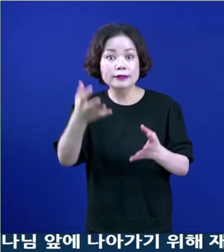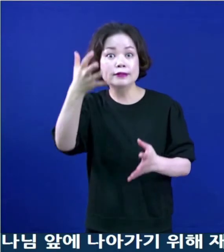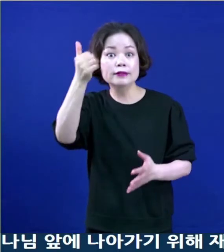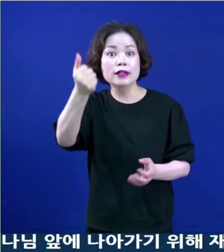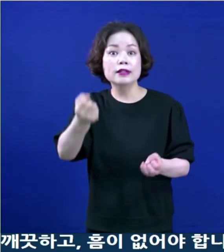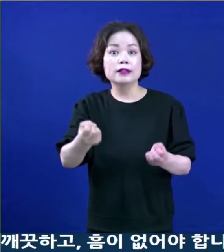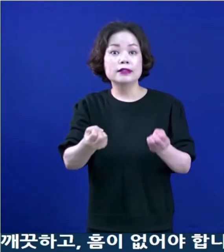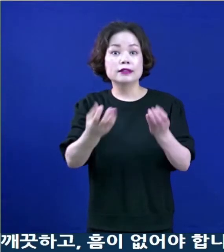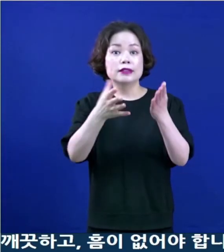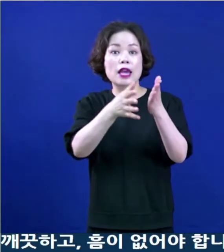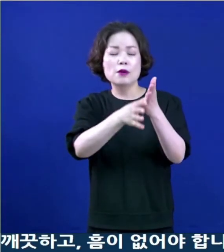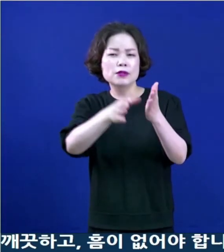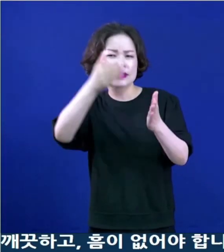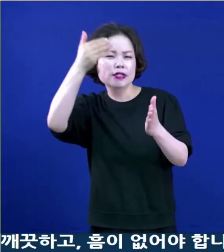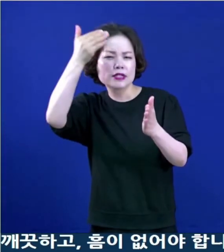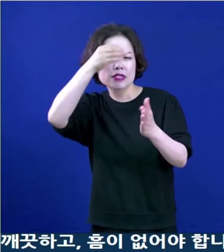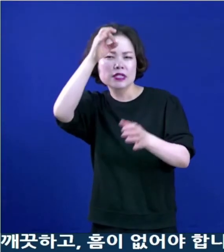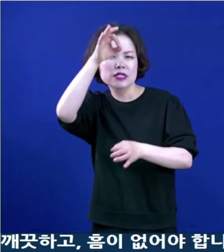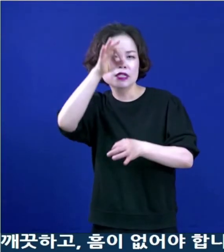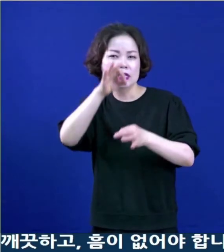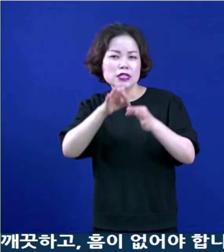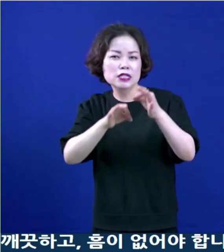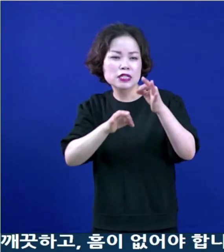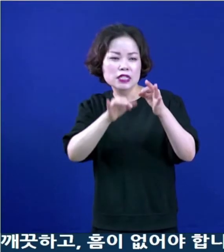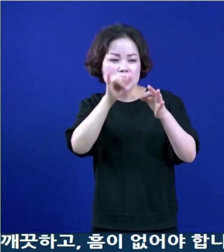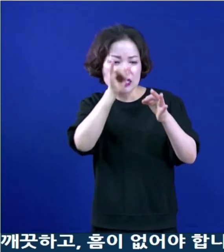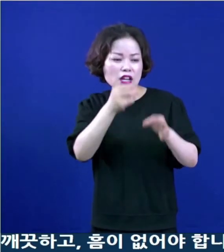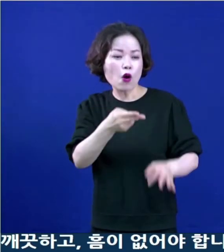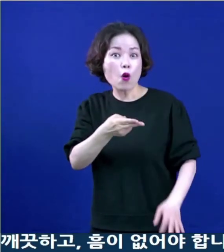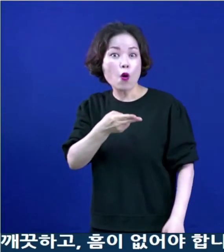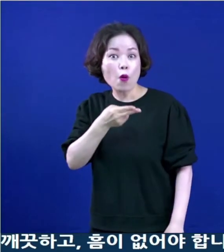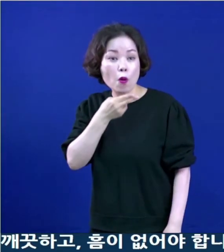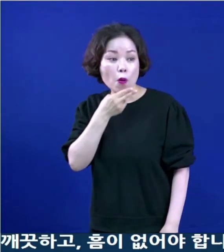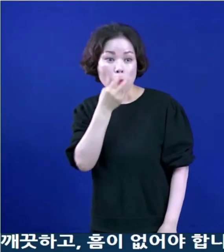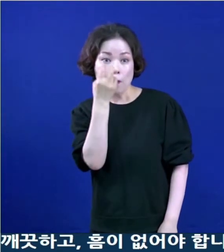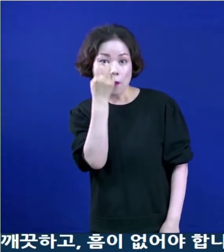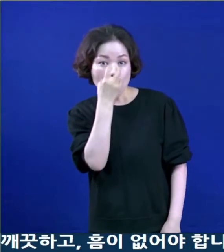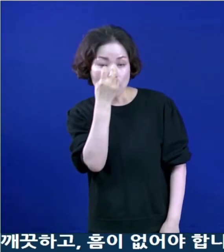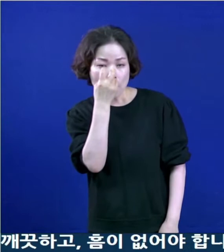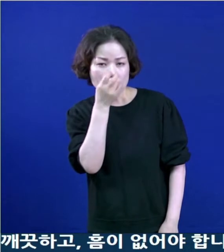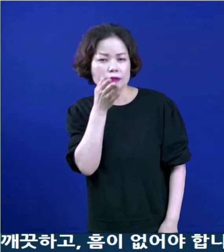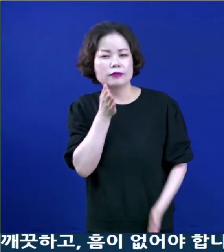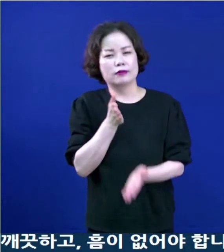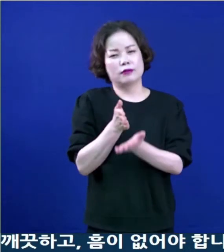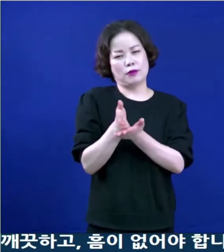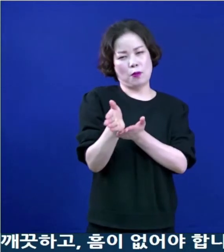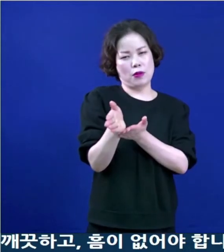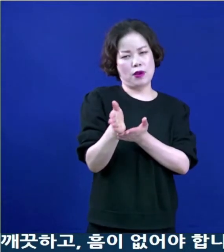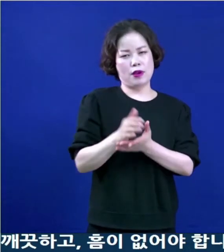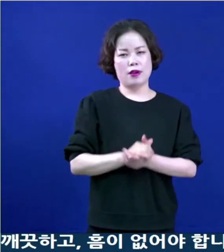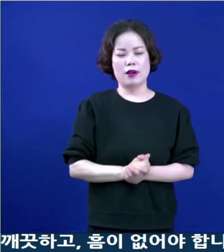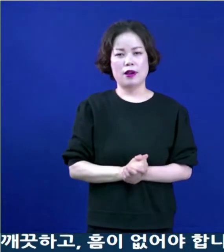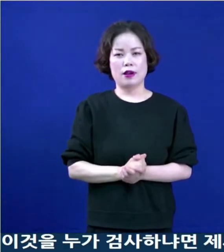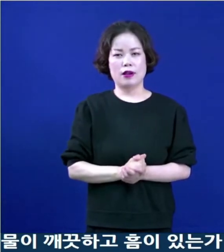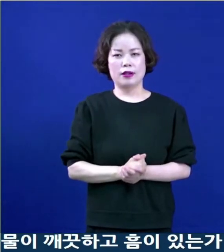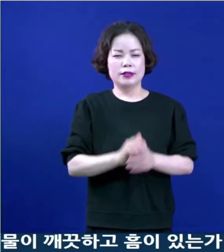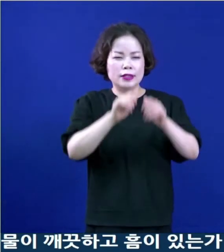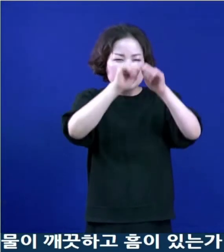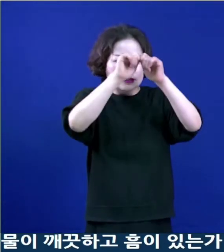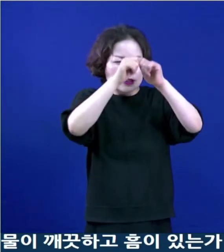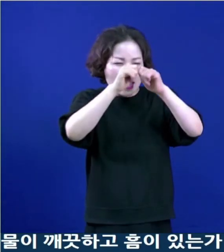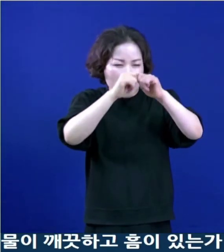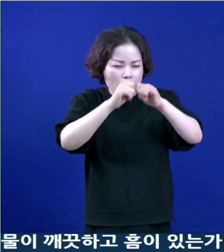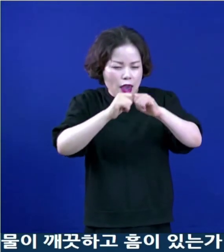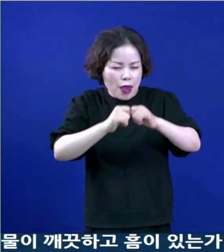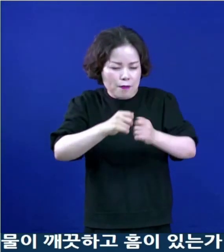제물이 깨끗하고 흠이 있는가 없는가를 검사하는 전문가입니다. 아주 세미한